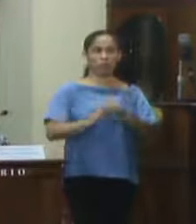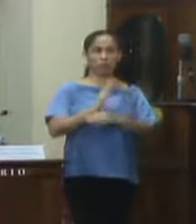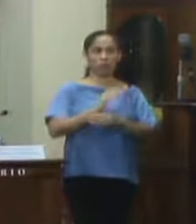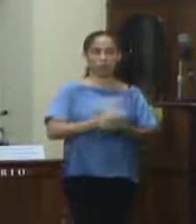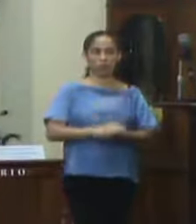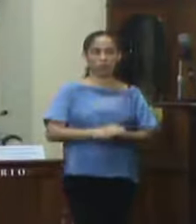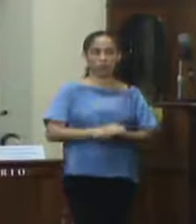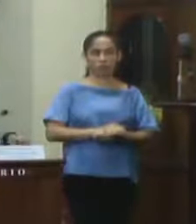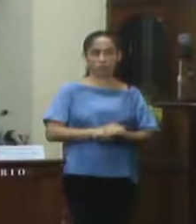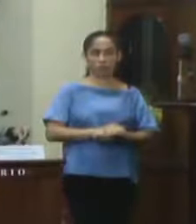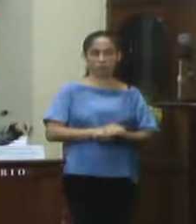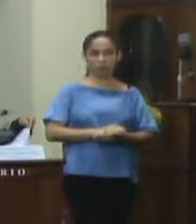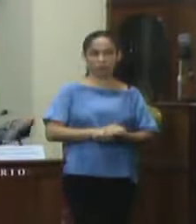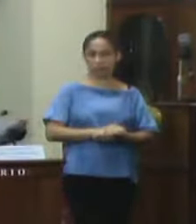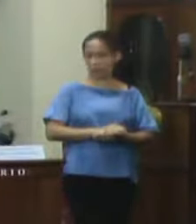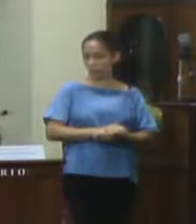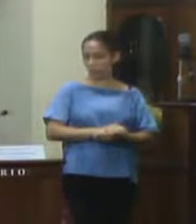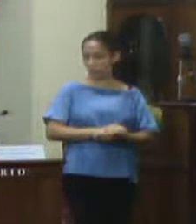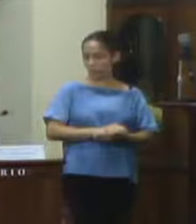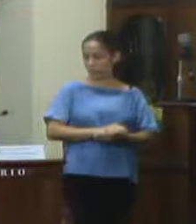Aprovado.